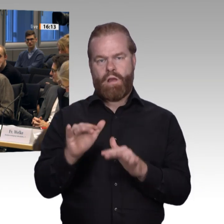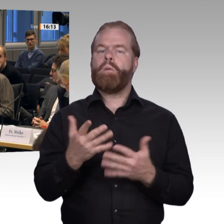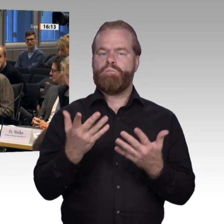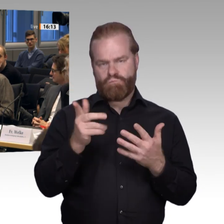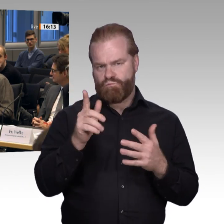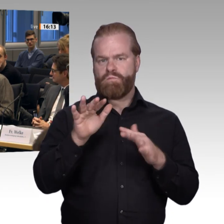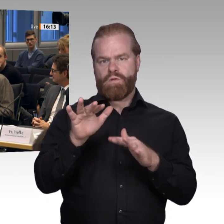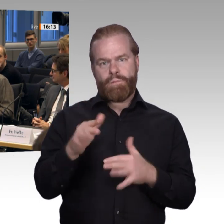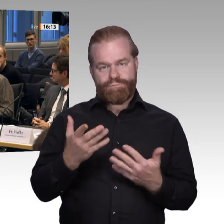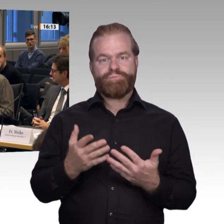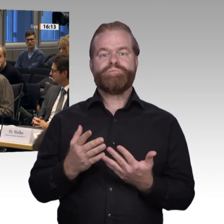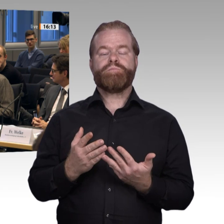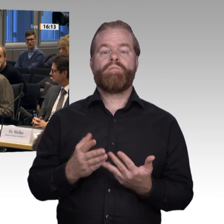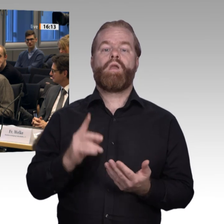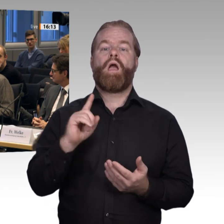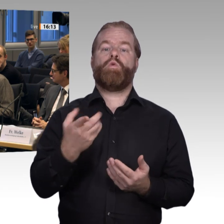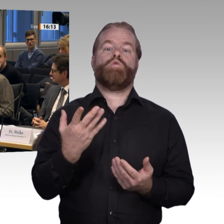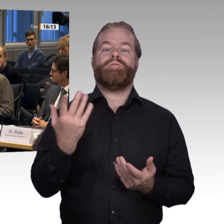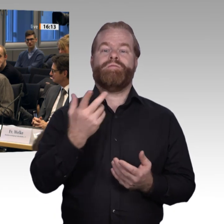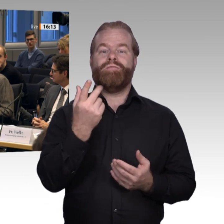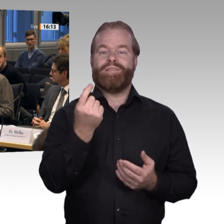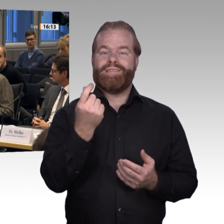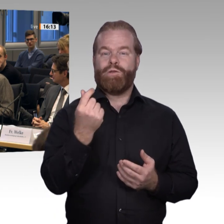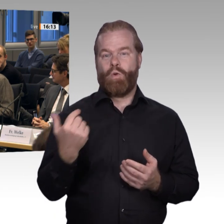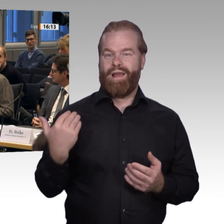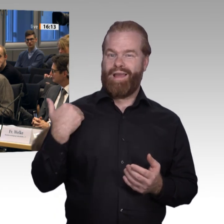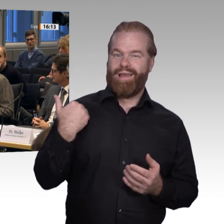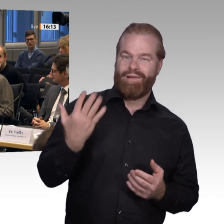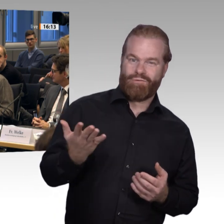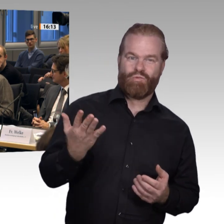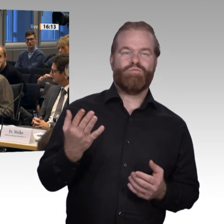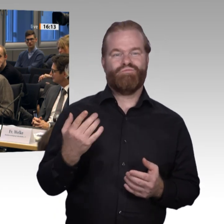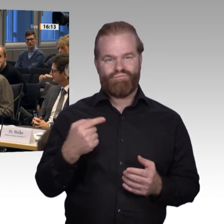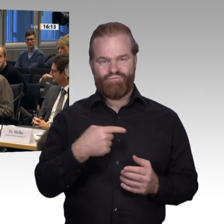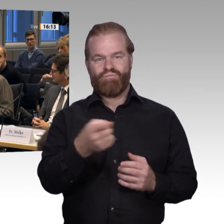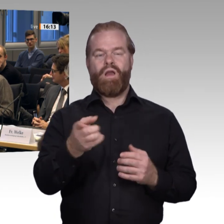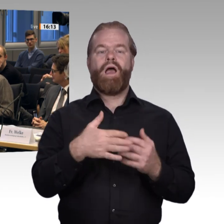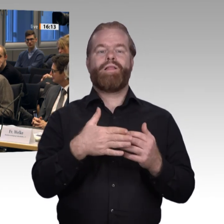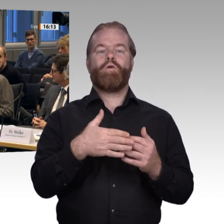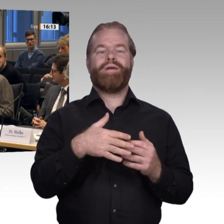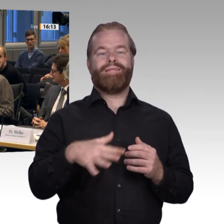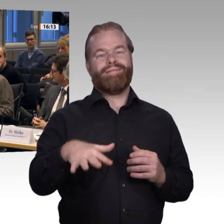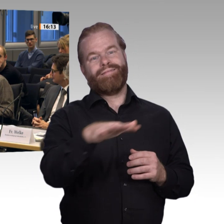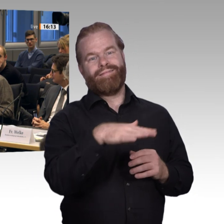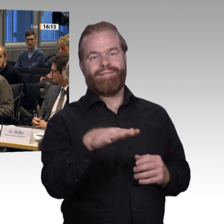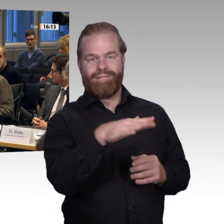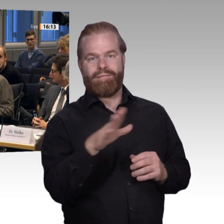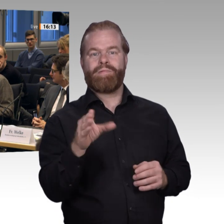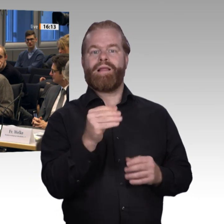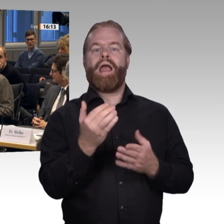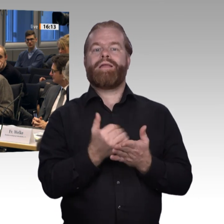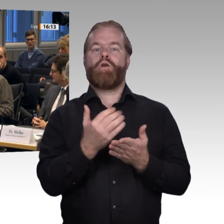einem Jahreseinkommen bis zu 100.000 Euro und auch letztendlich die Abschaffung von Kostenbeiträgen für Eltern